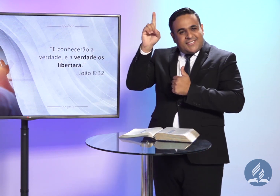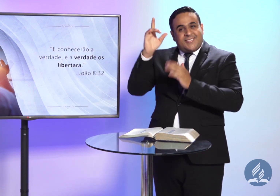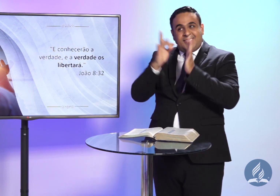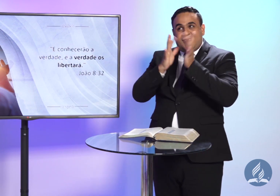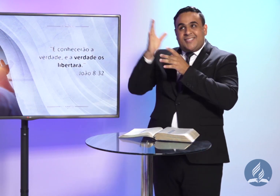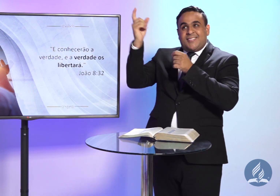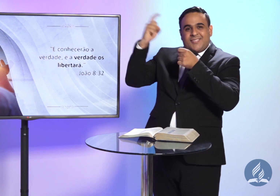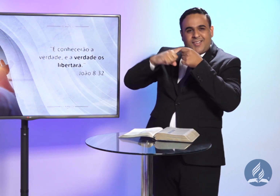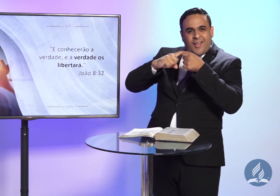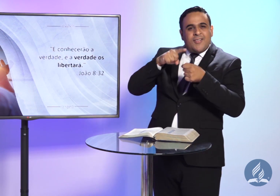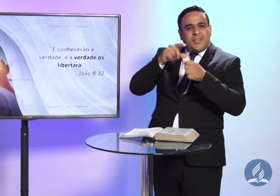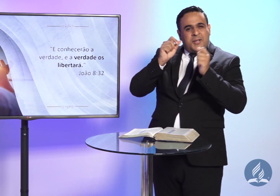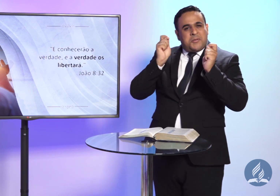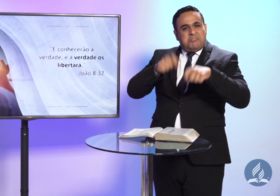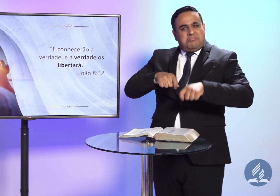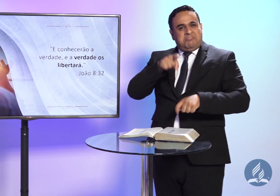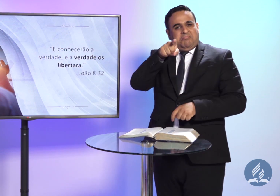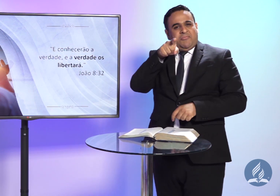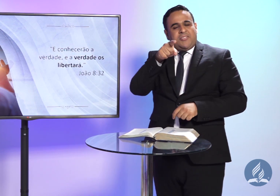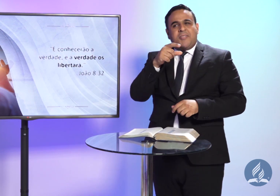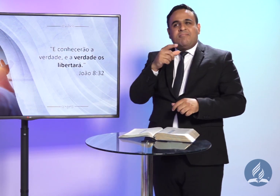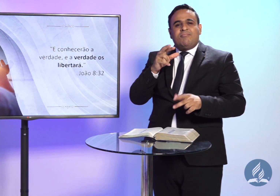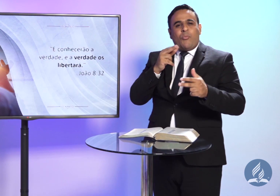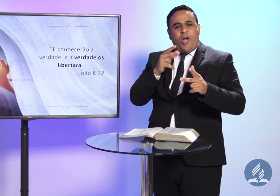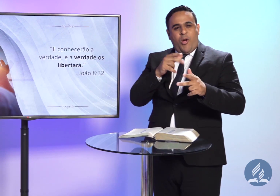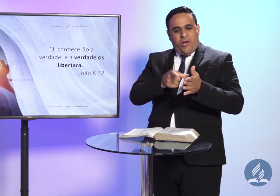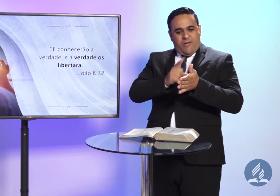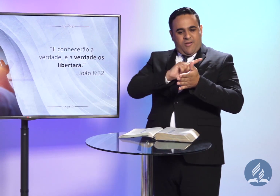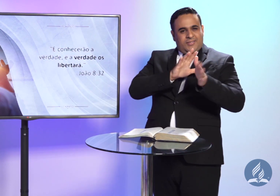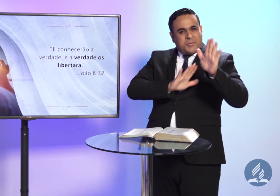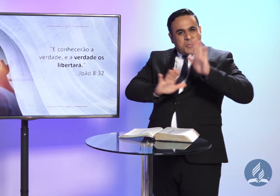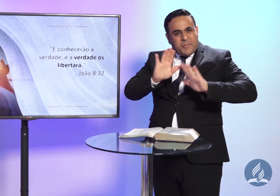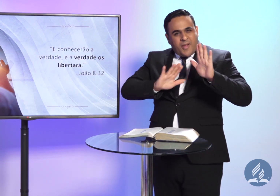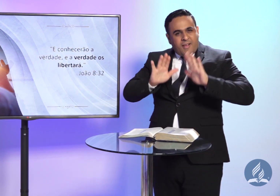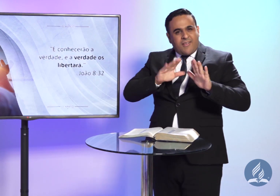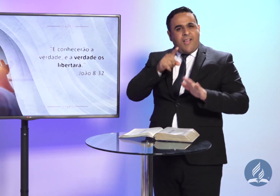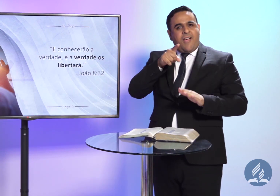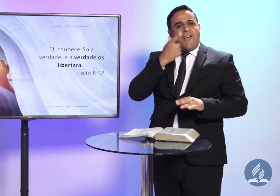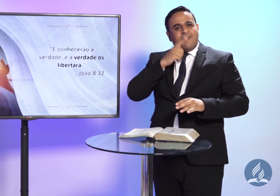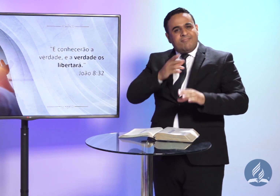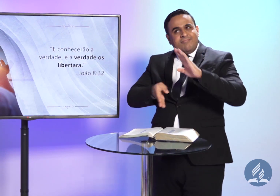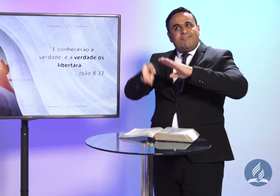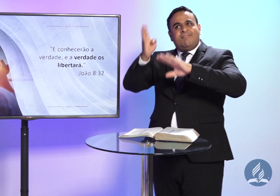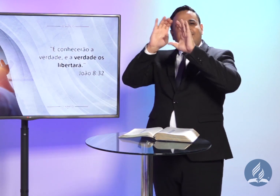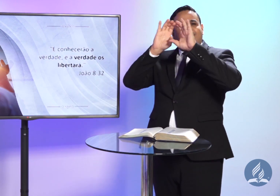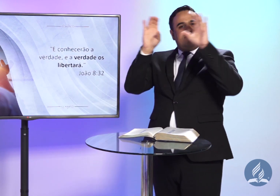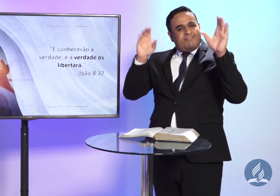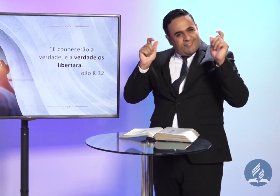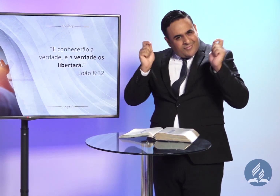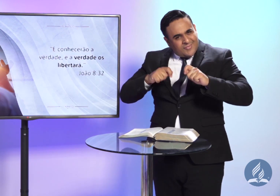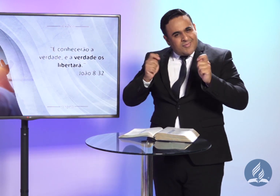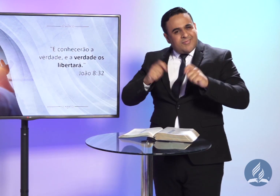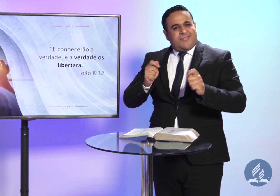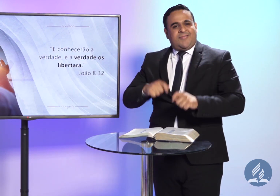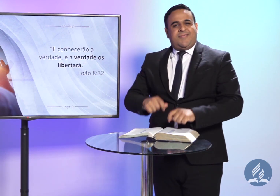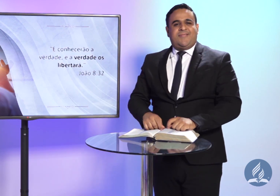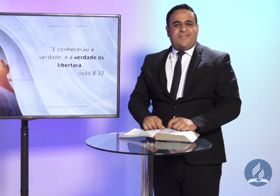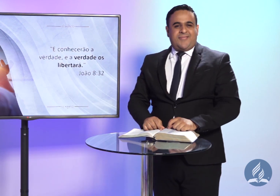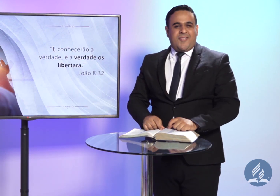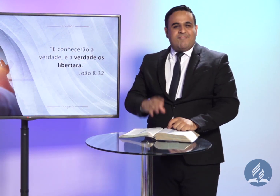verdade. E quando você começar a se aprofundar, a mergulhar nesse oceano maravilhoso que é a palavra de Deus, você vai sentir